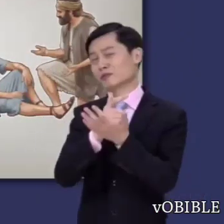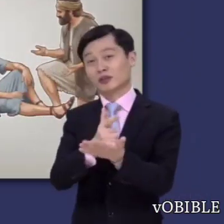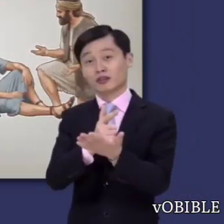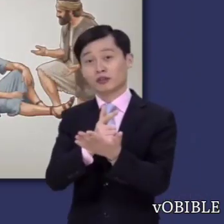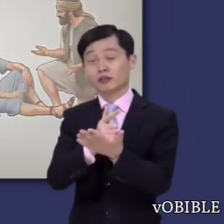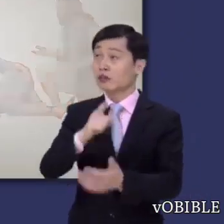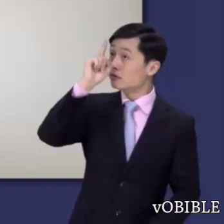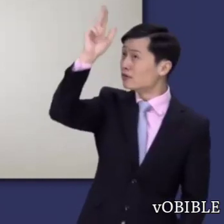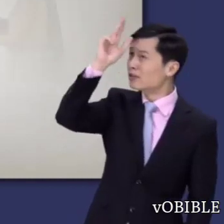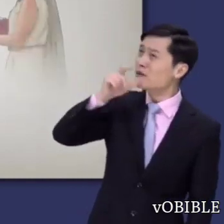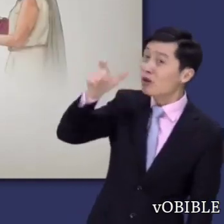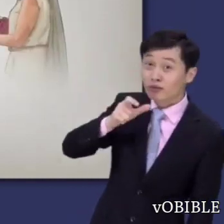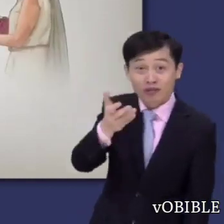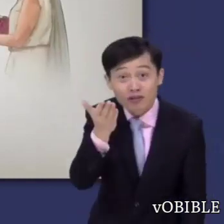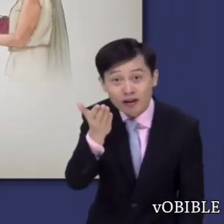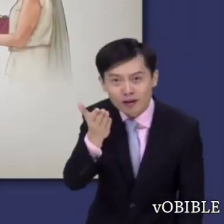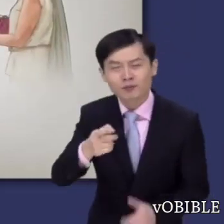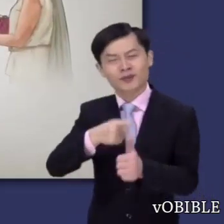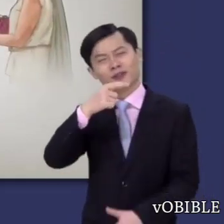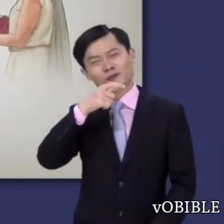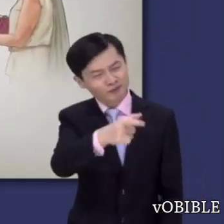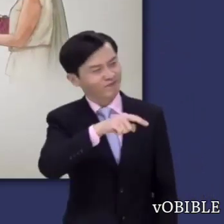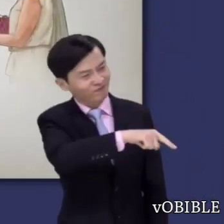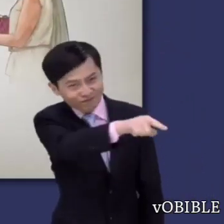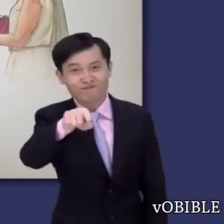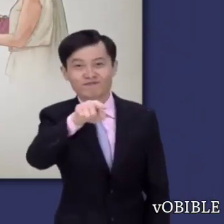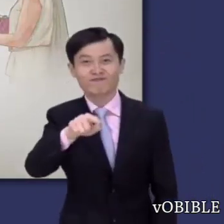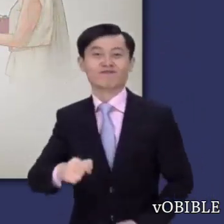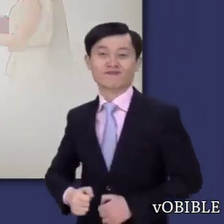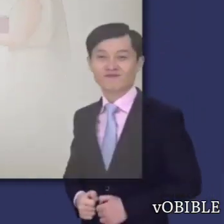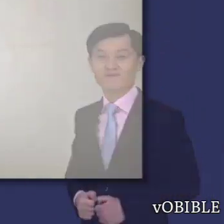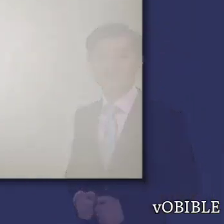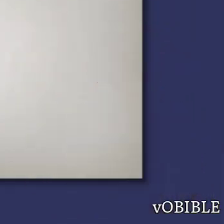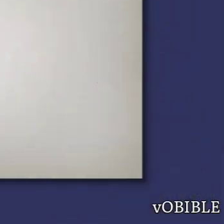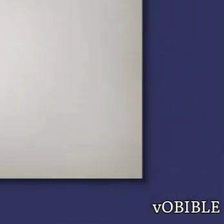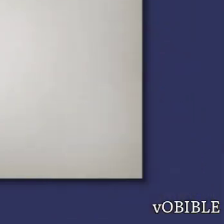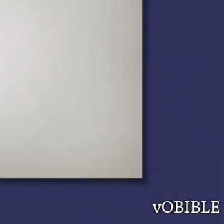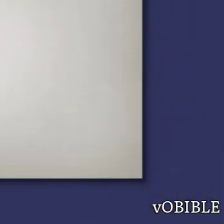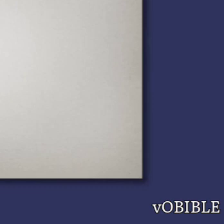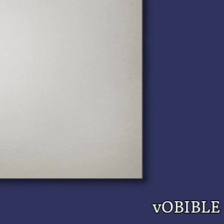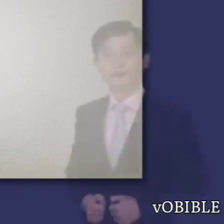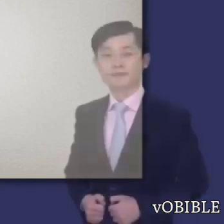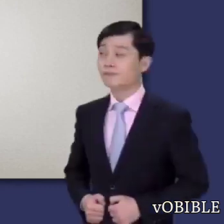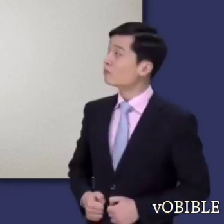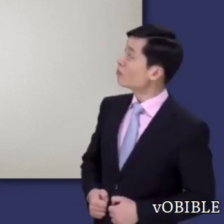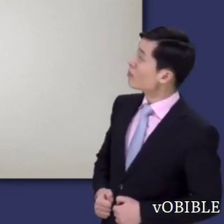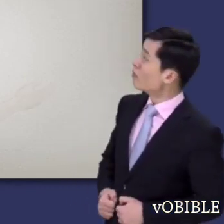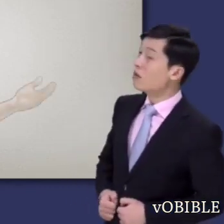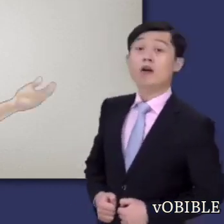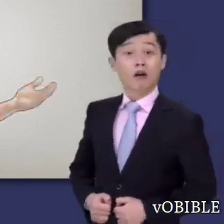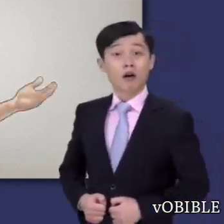就算了。想得到上帝的原谅，我们就要先原谅别人。第三